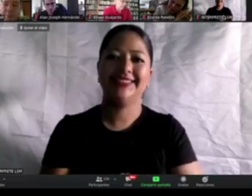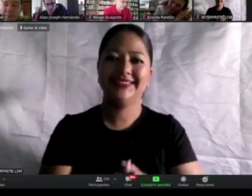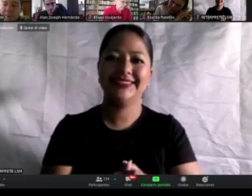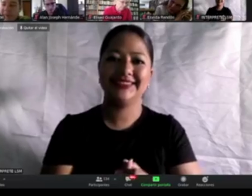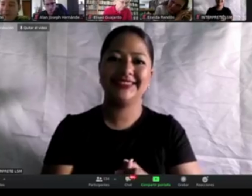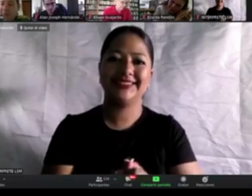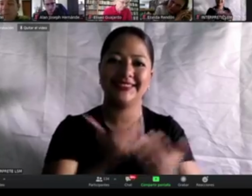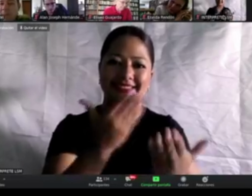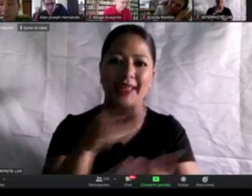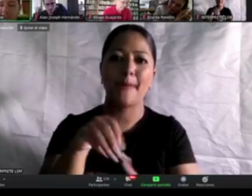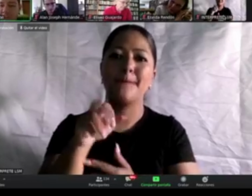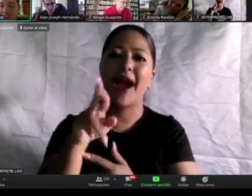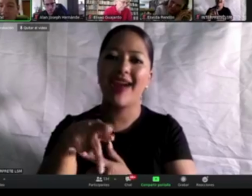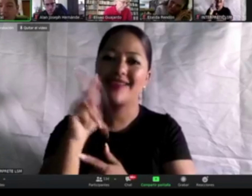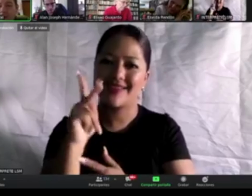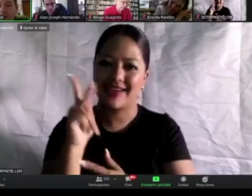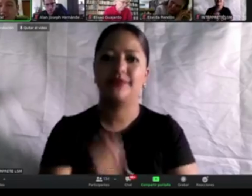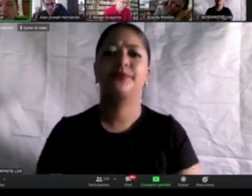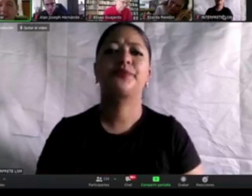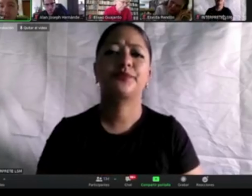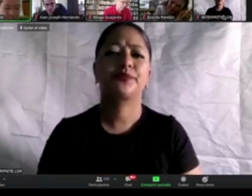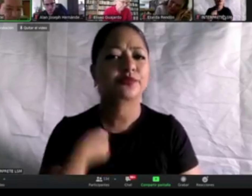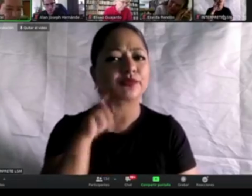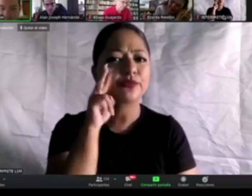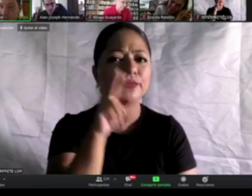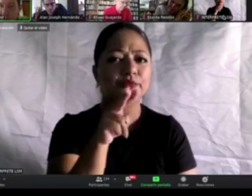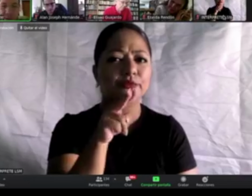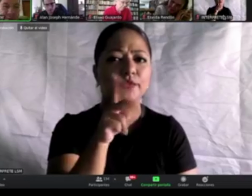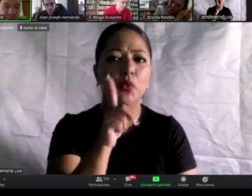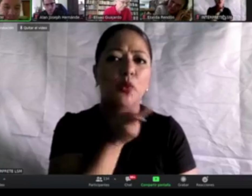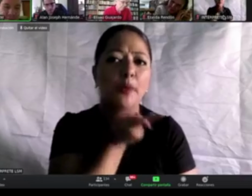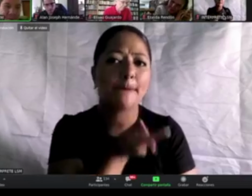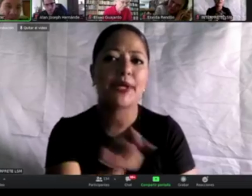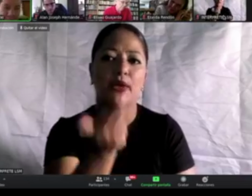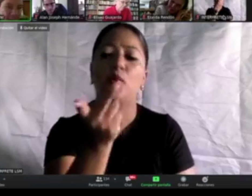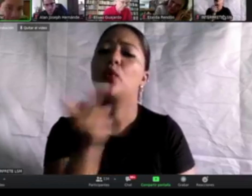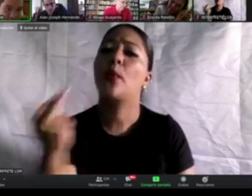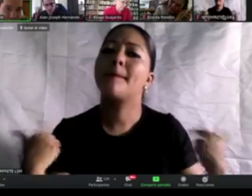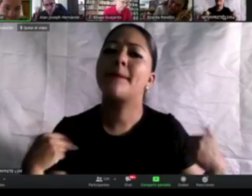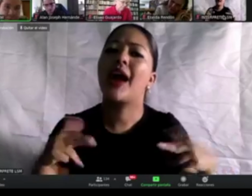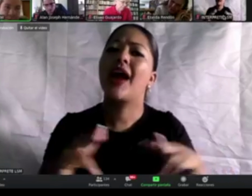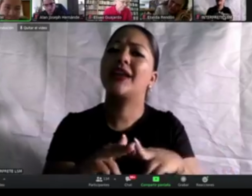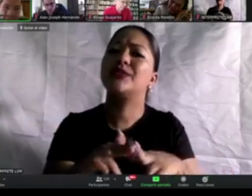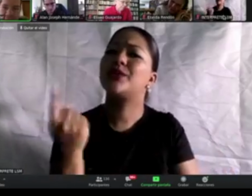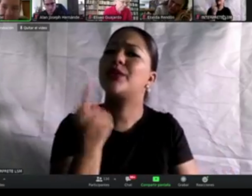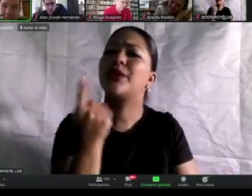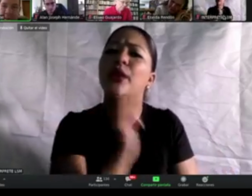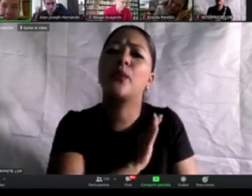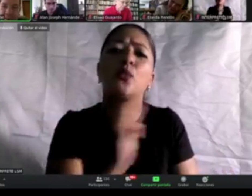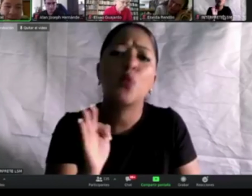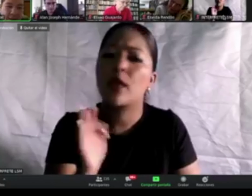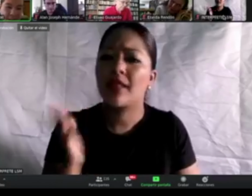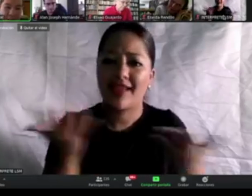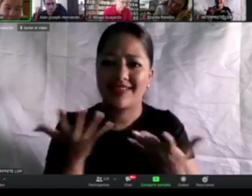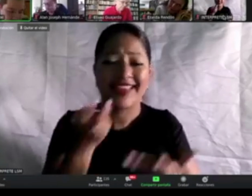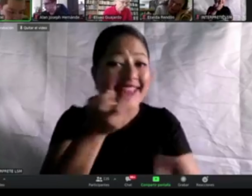bueno viendo una pregunta que comentan de que pueden hacer los profesores creo que con lo que acaban de decir mis compañeros es más que suficiente